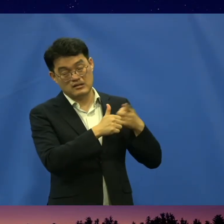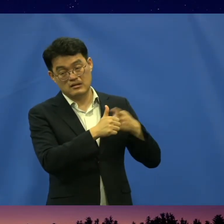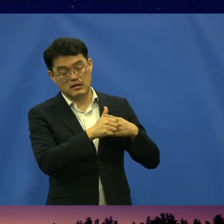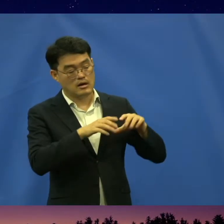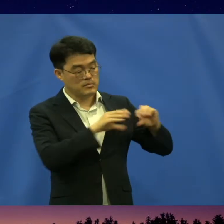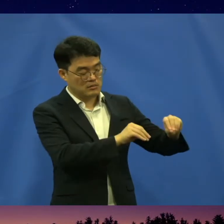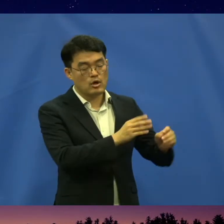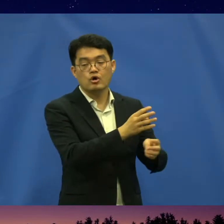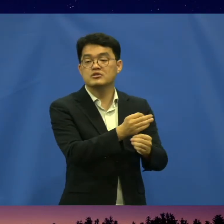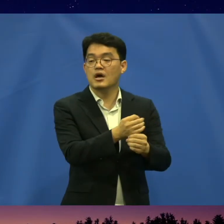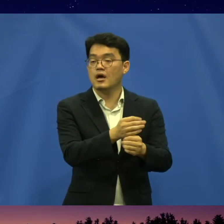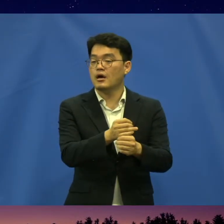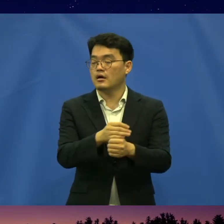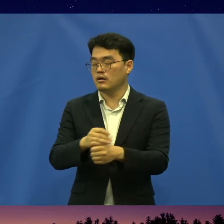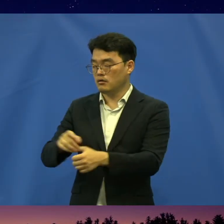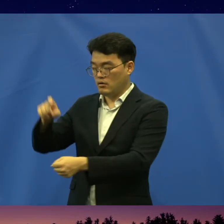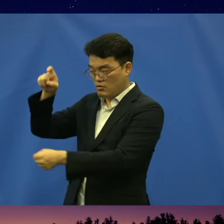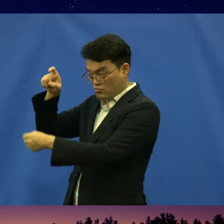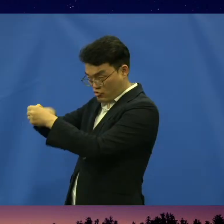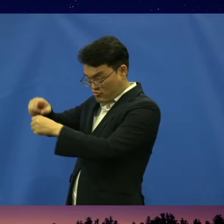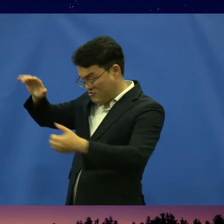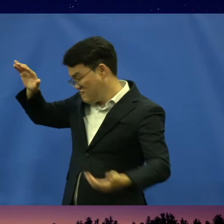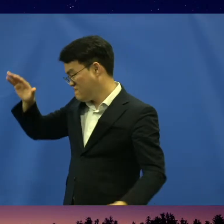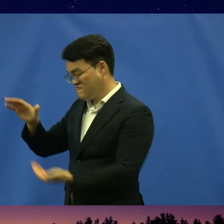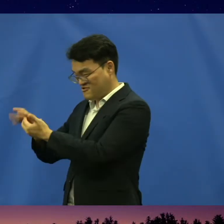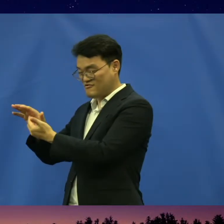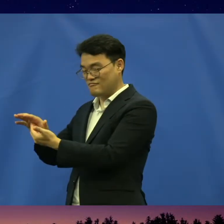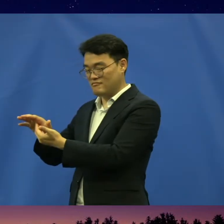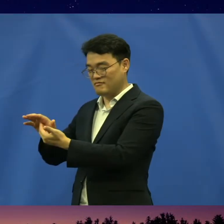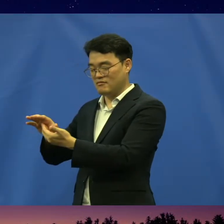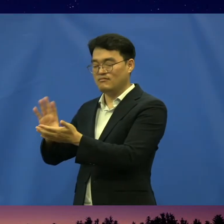시비를 걸던 사람들도 어디론가 사라져버려요.